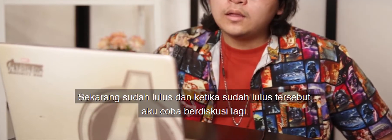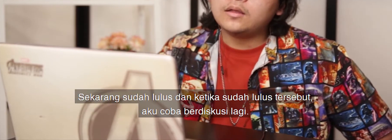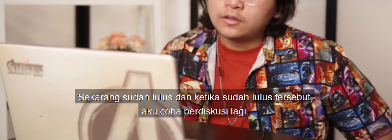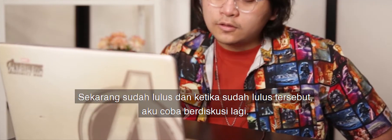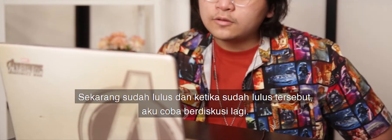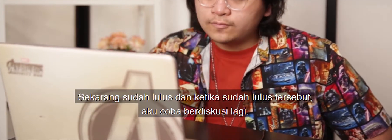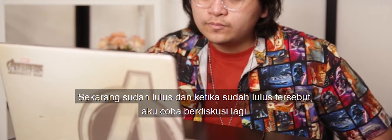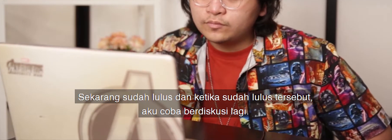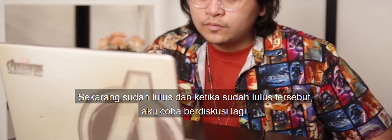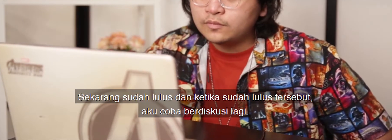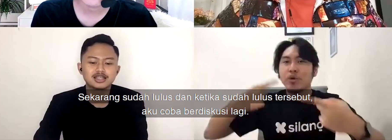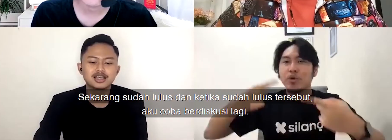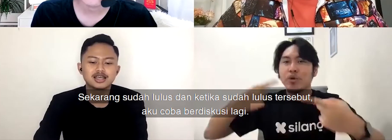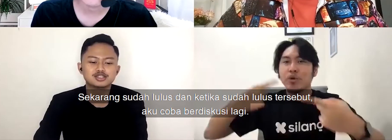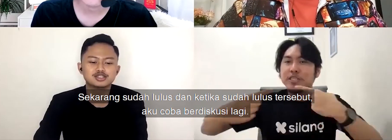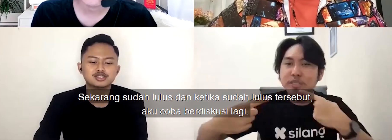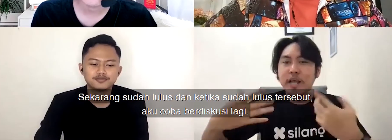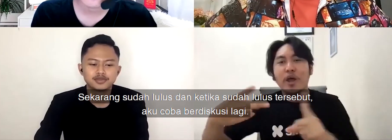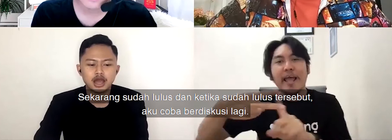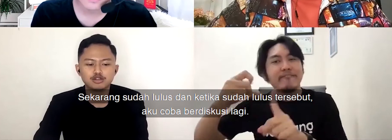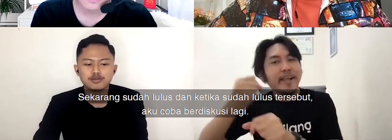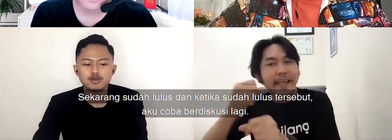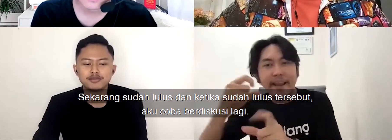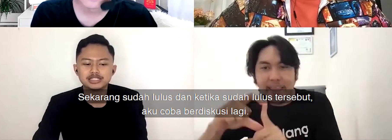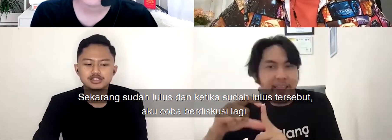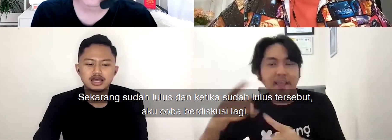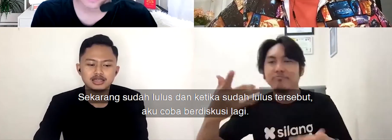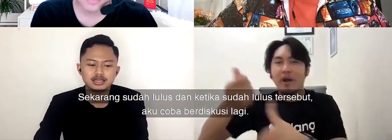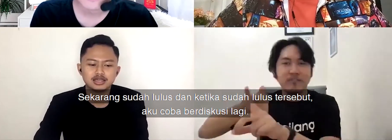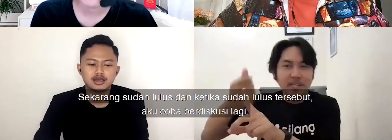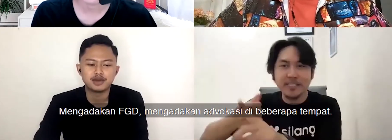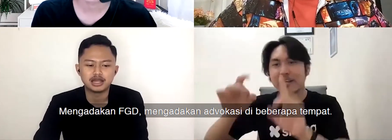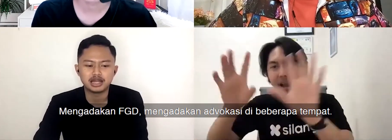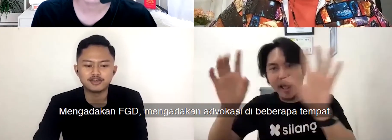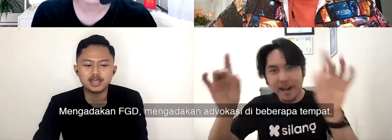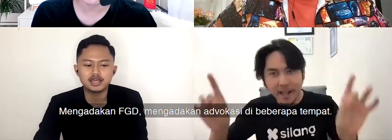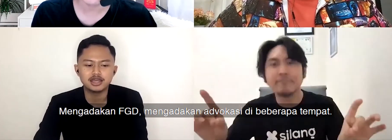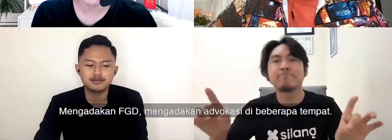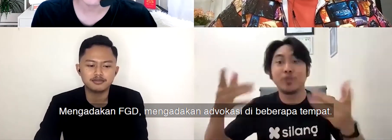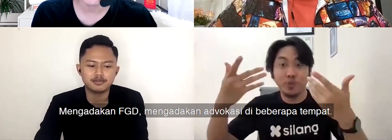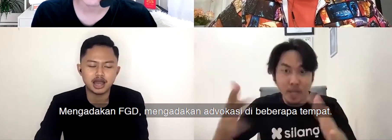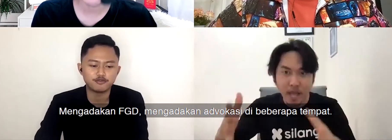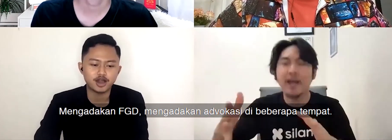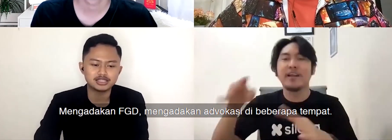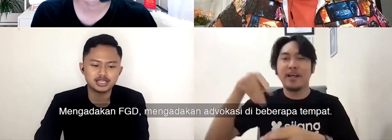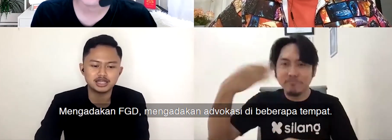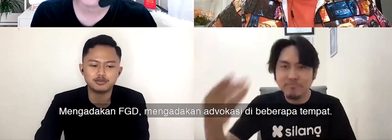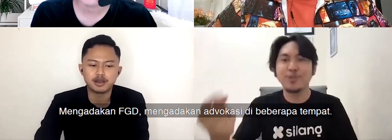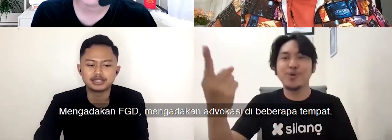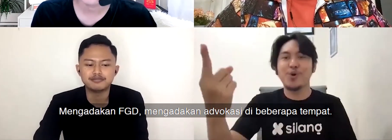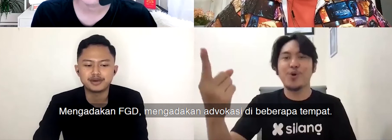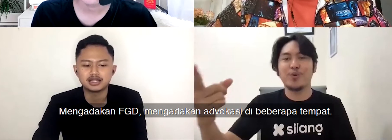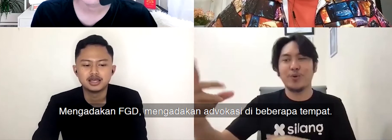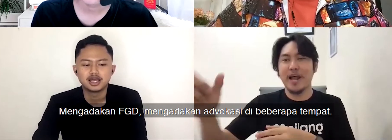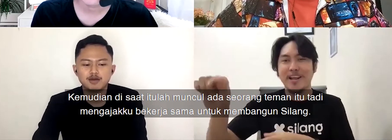sekarang sudah lulus dan ketika sudah lulus tersebut aku coba belum diskusi lagi madang MSG deh mengadvokasi